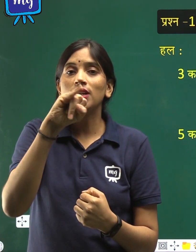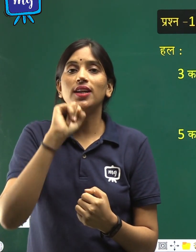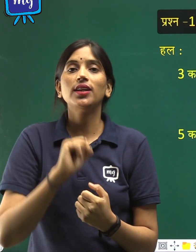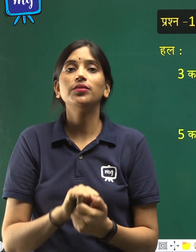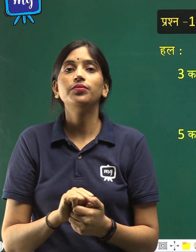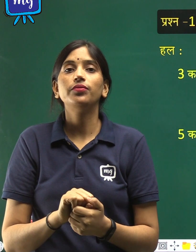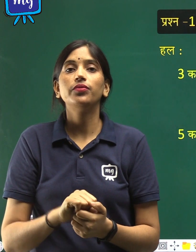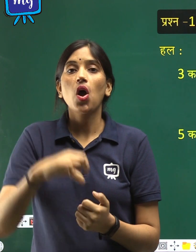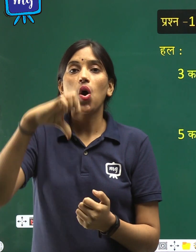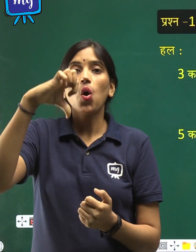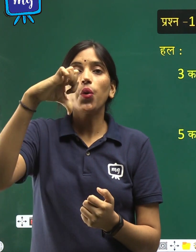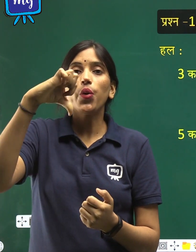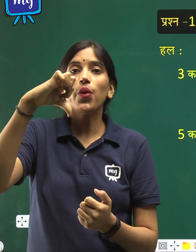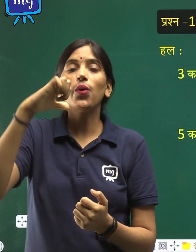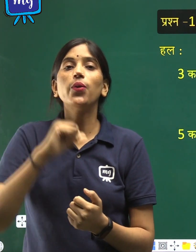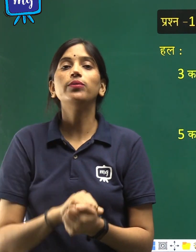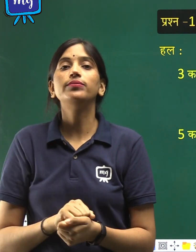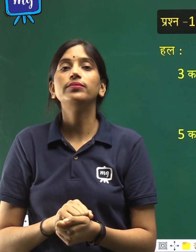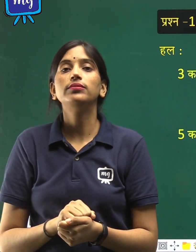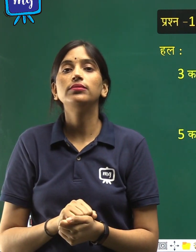6, 9,